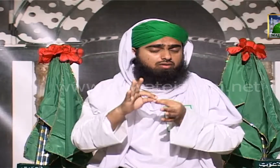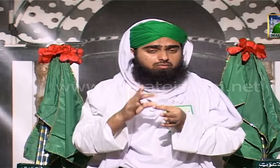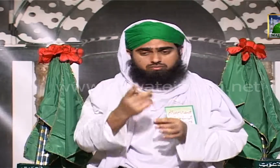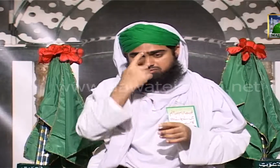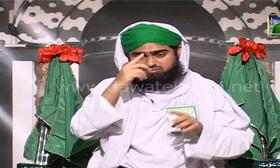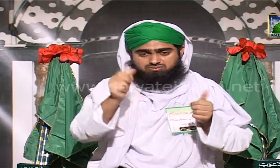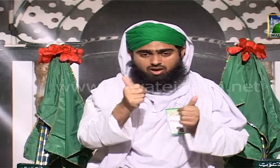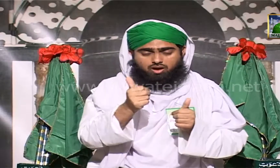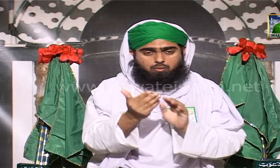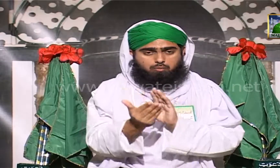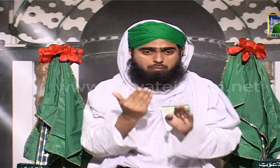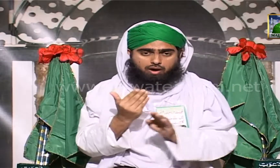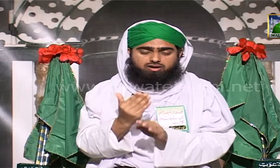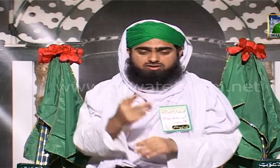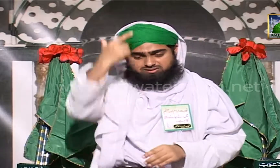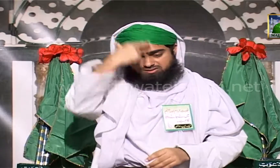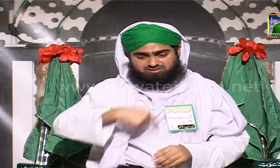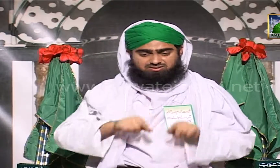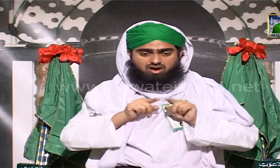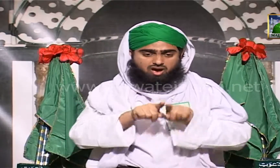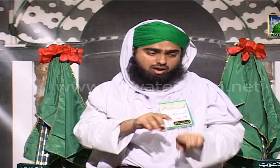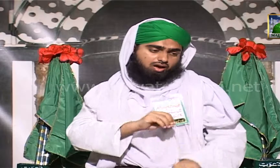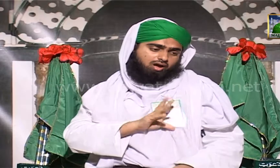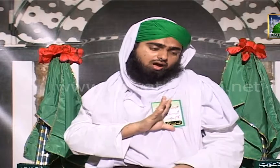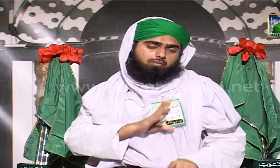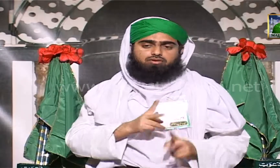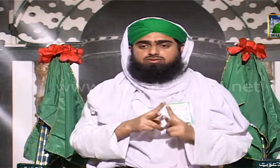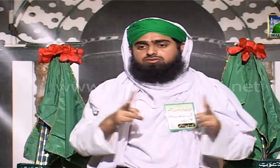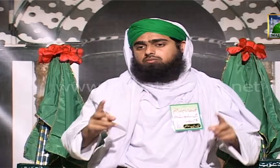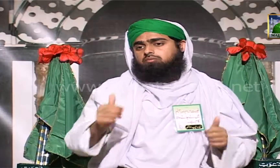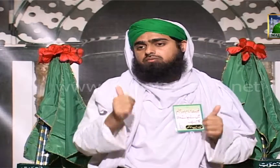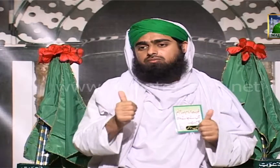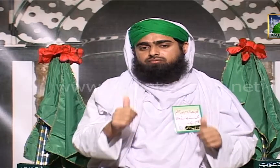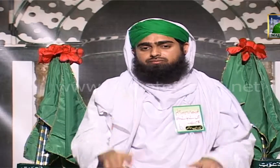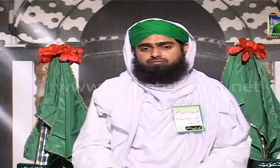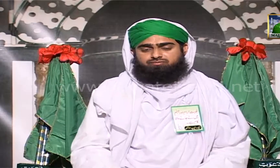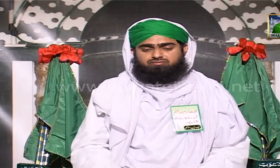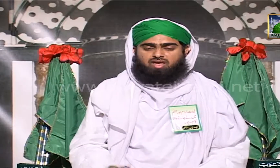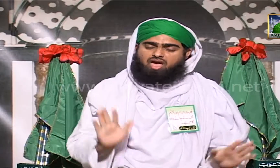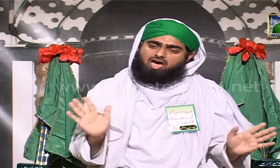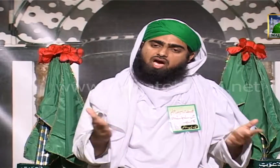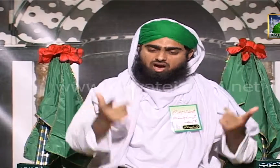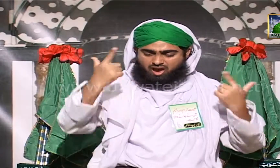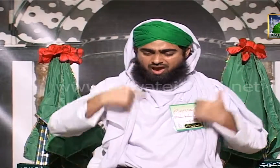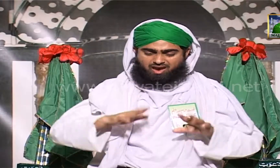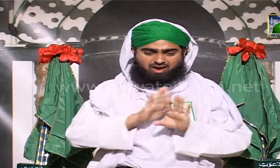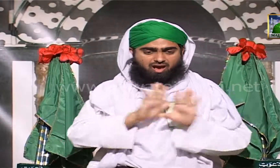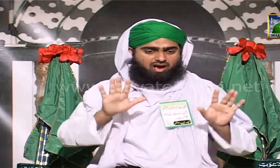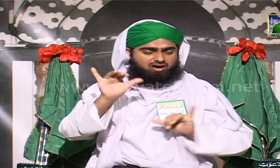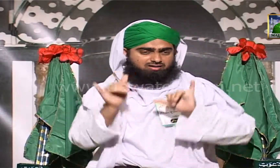ہماری سیرت اور کردار درست نہ ہو جائے۔ صرف تصنع کرنے سے، بناوٹ کرنے سے، لامبے